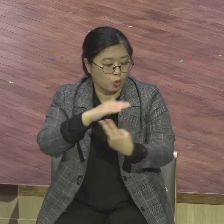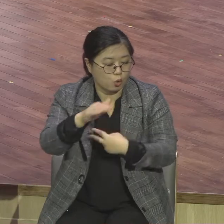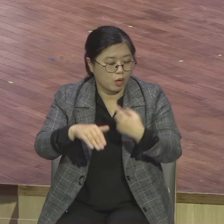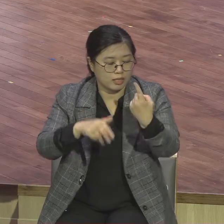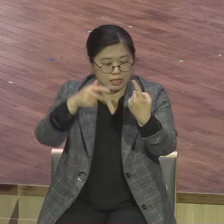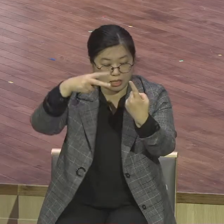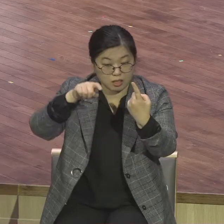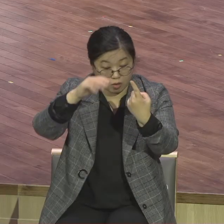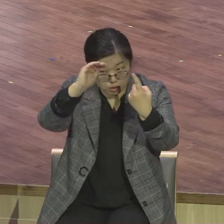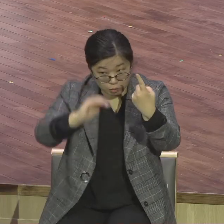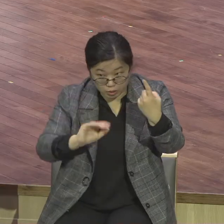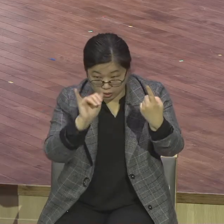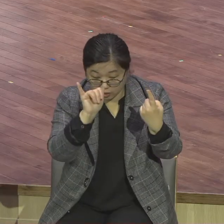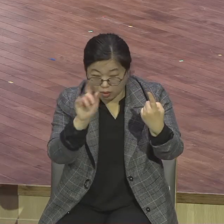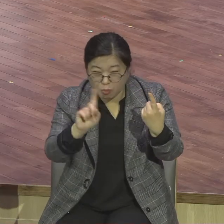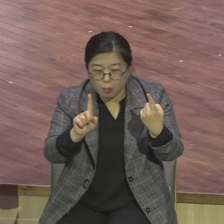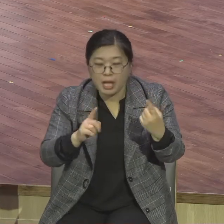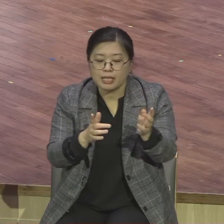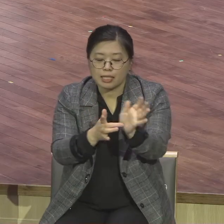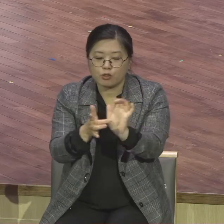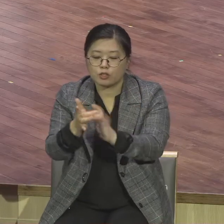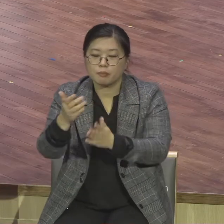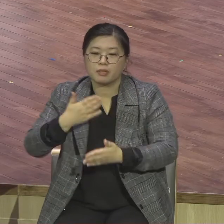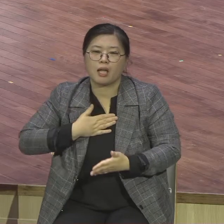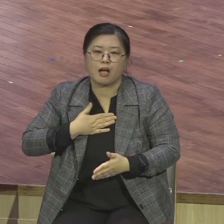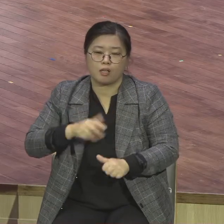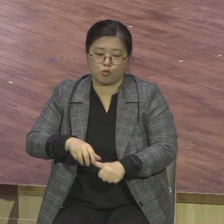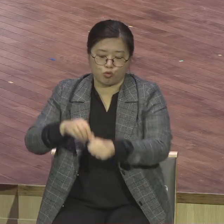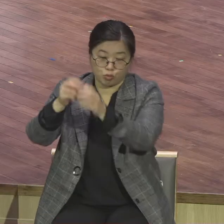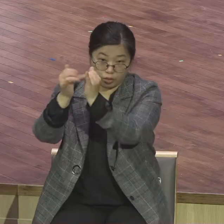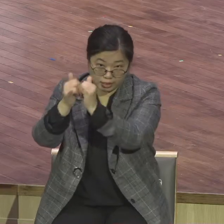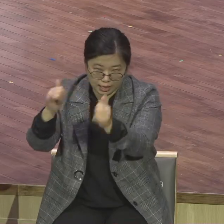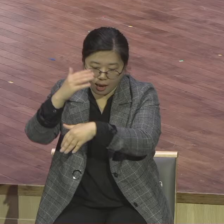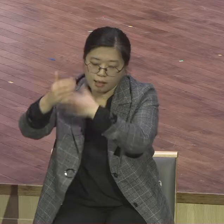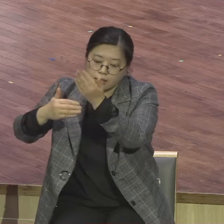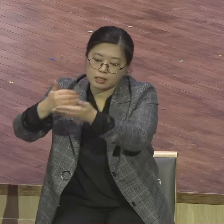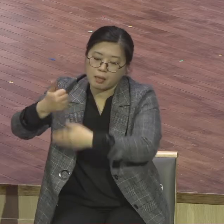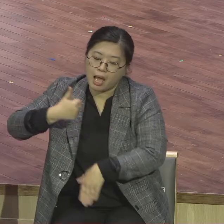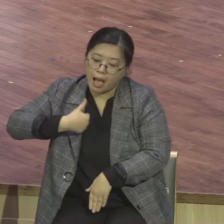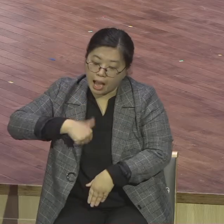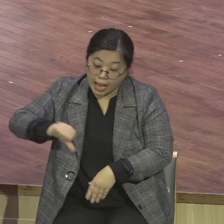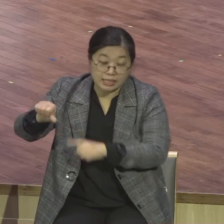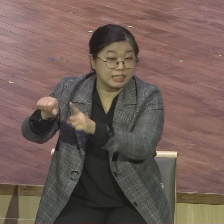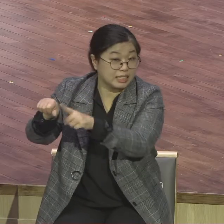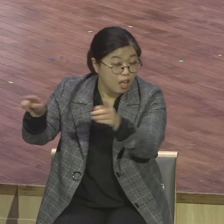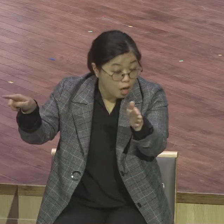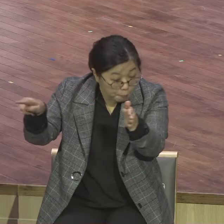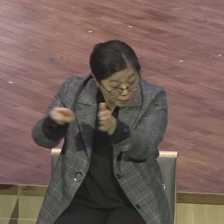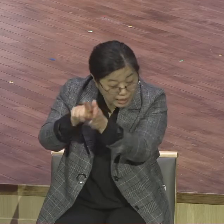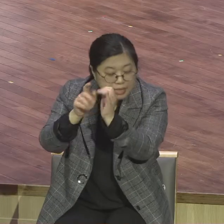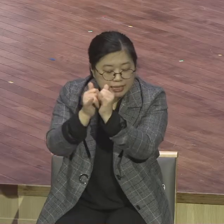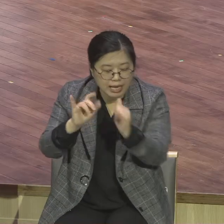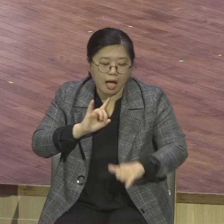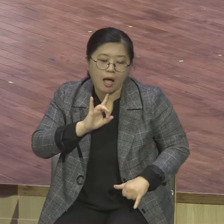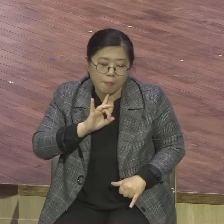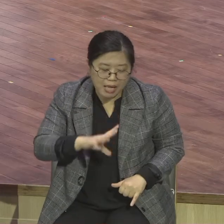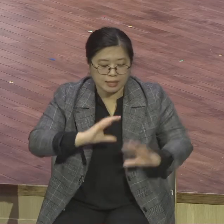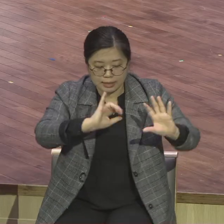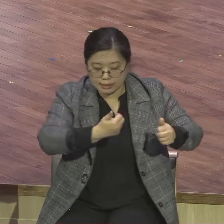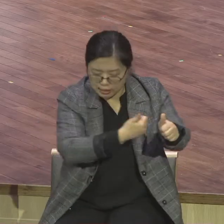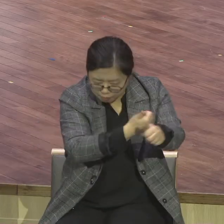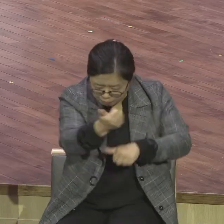예수님이 나의 구원자시오 예수님이 하나님의 아들이십니다는 사실을 믿는 자만이 세상을 이길 수가 있다.